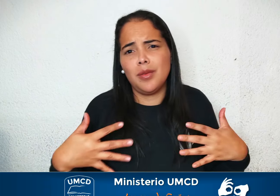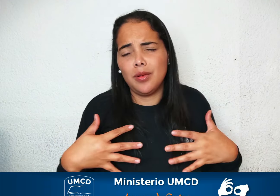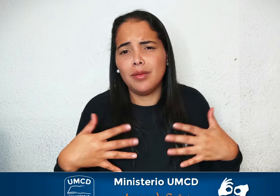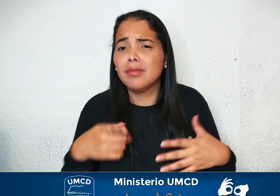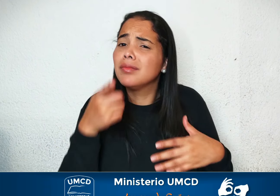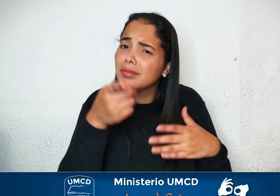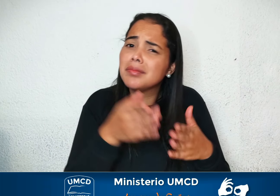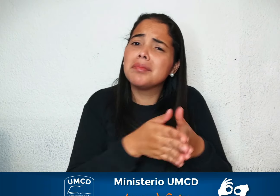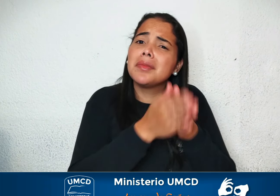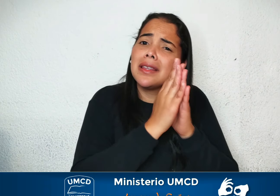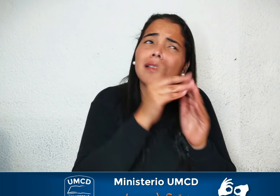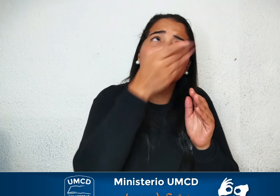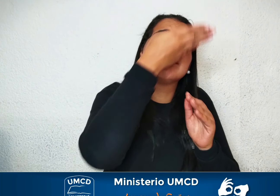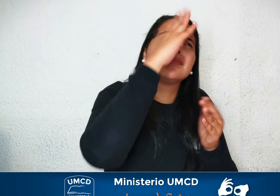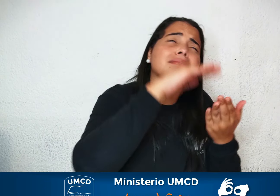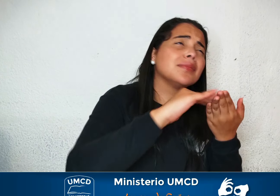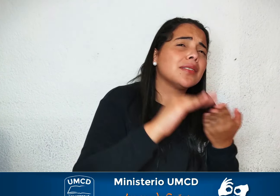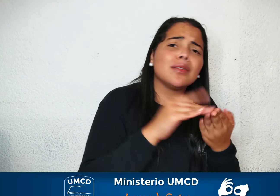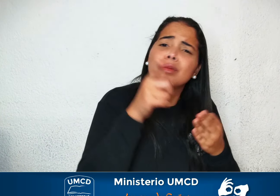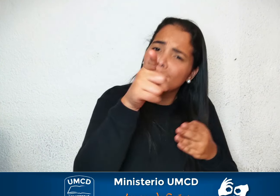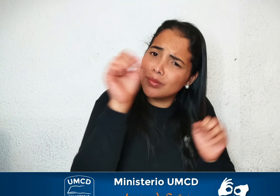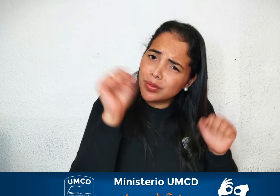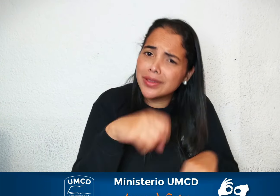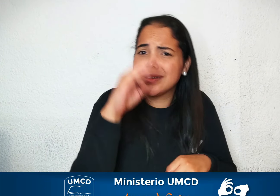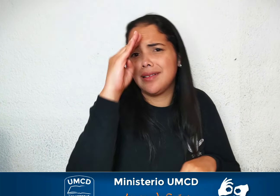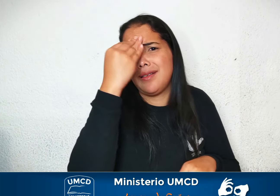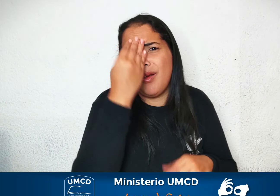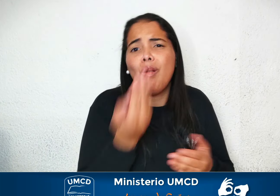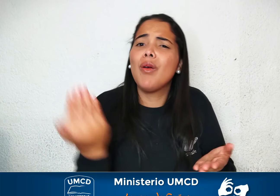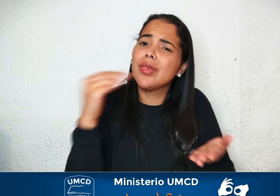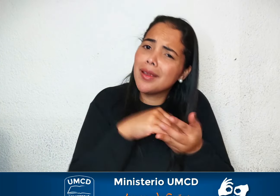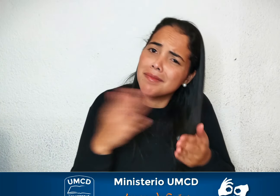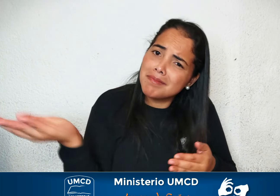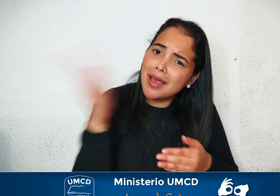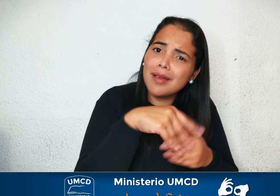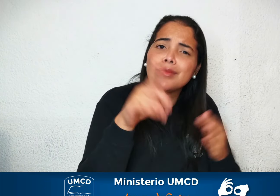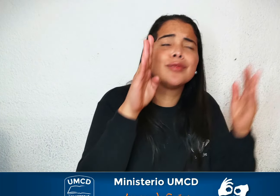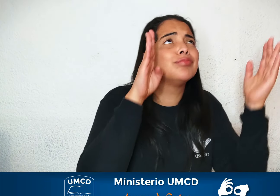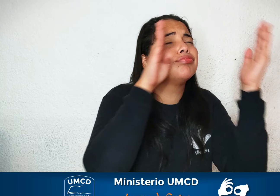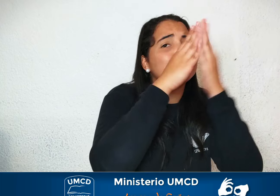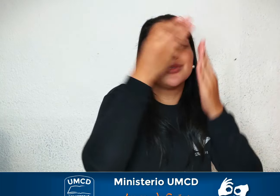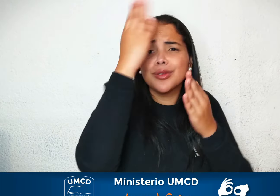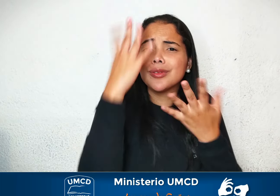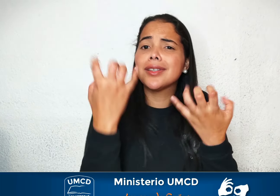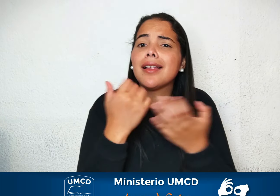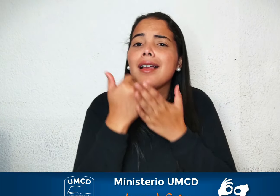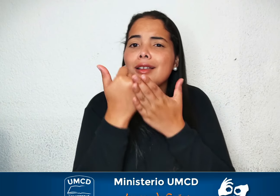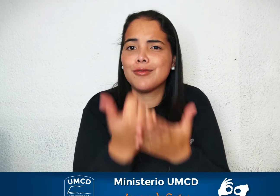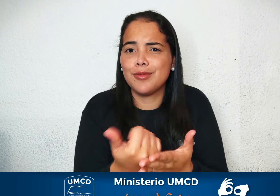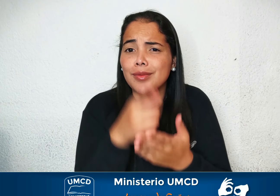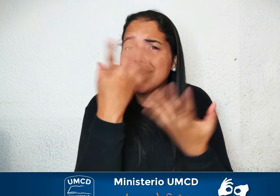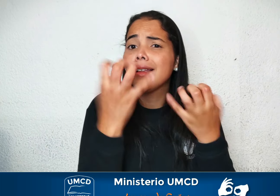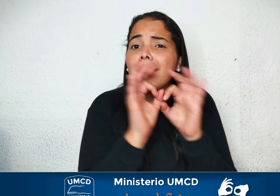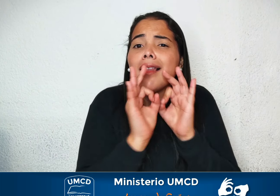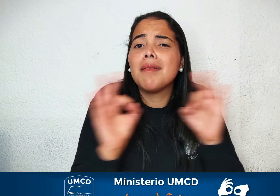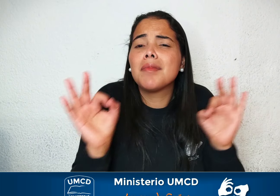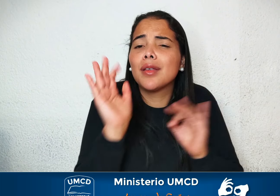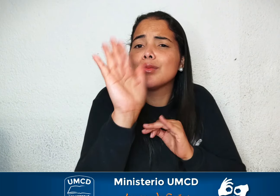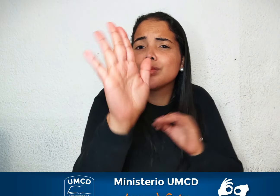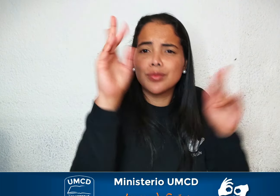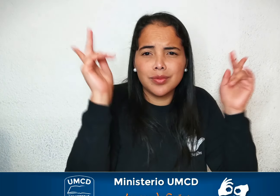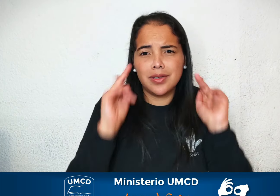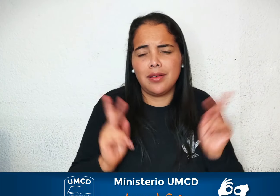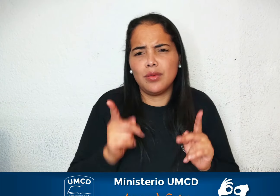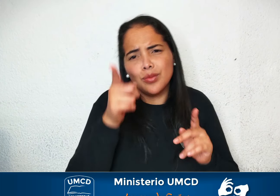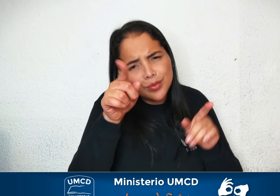temor. Pida disculpas. Arrepiéntese. Vuelva al Señor. Él es fiel y justo. Y Él le limpiará de toda